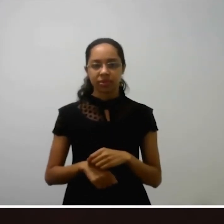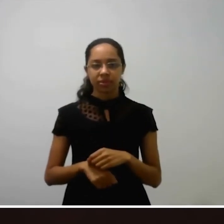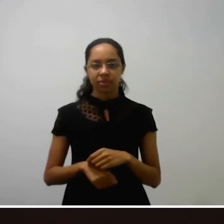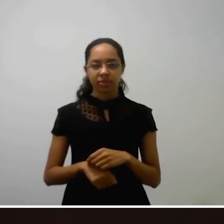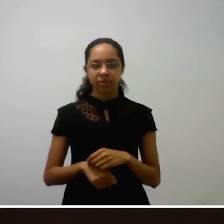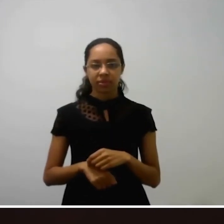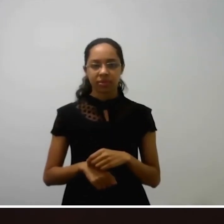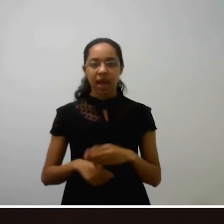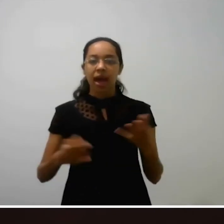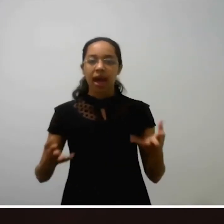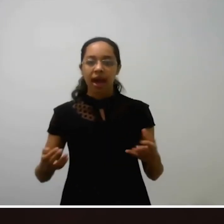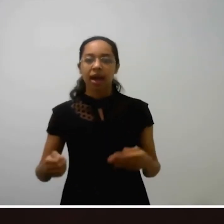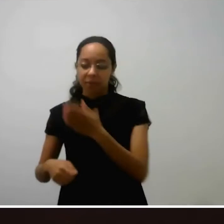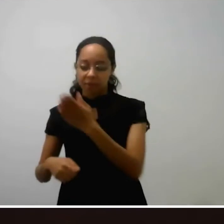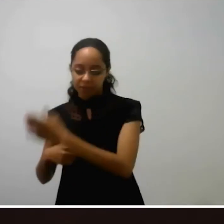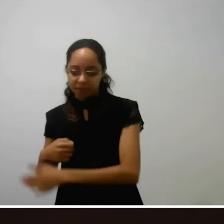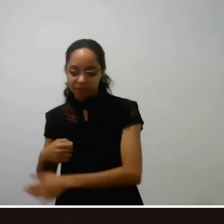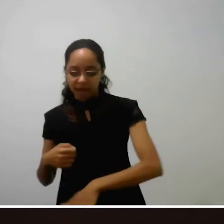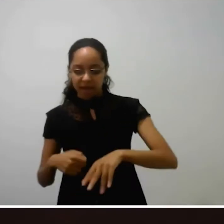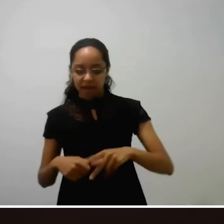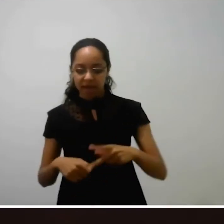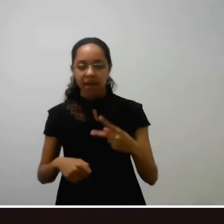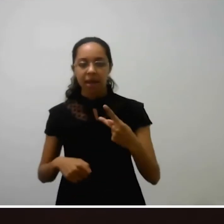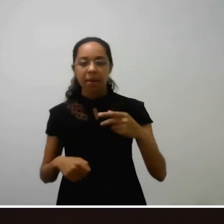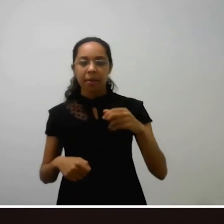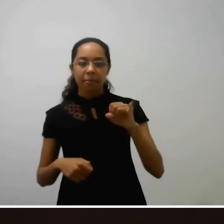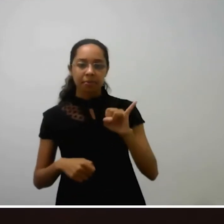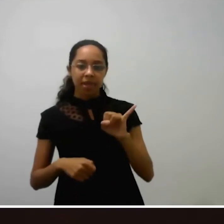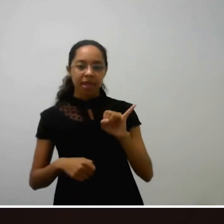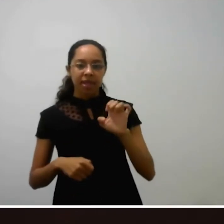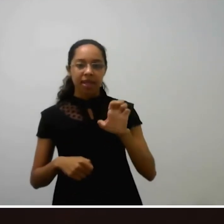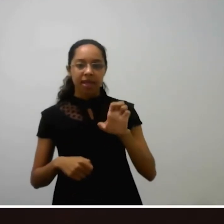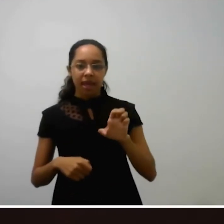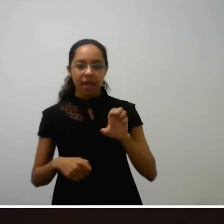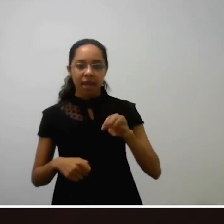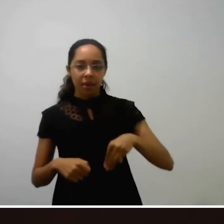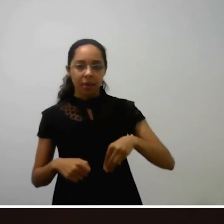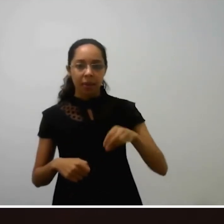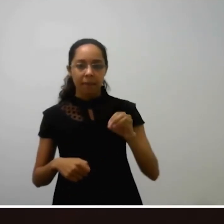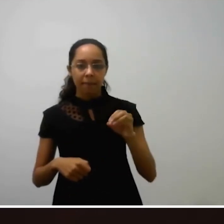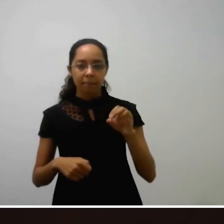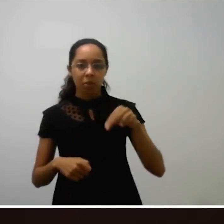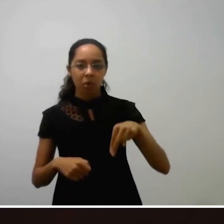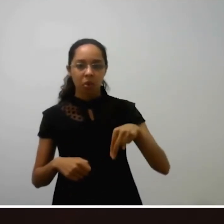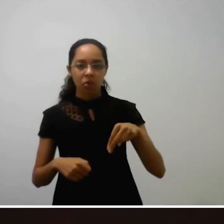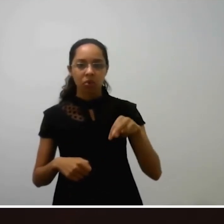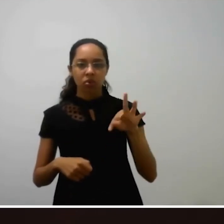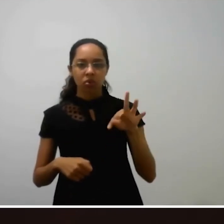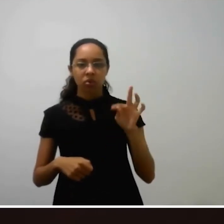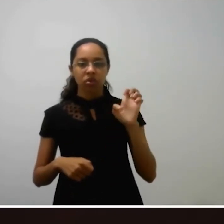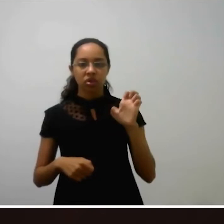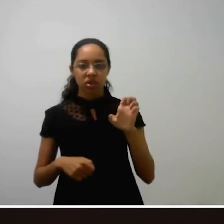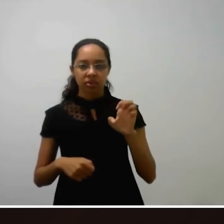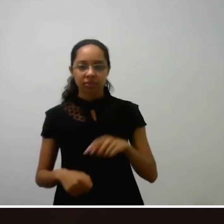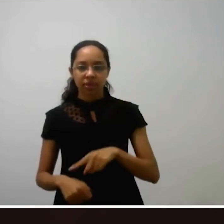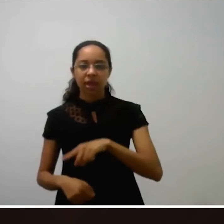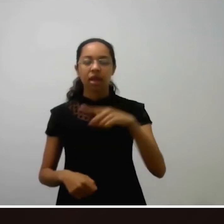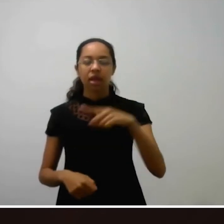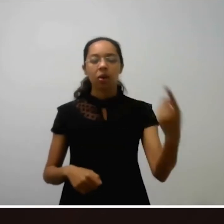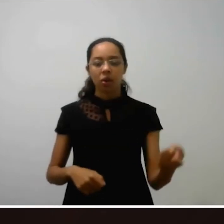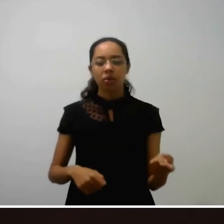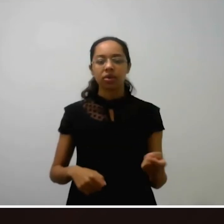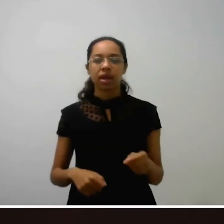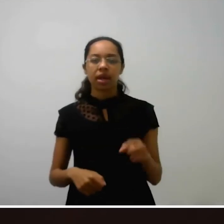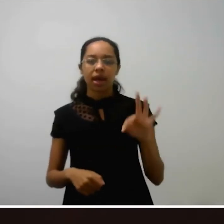já Itália, e na cidade de Languedoc, sul da França. Uma nova tradução da